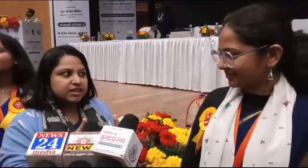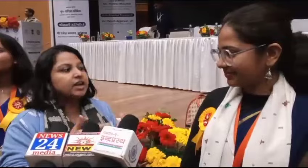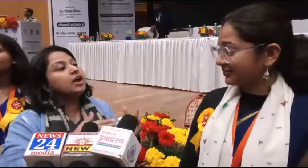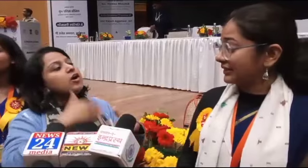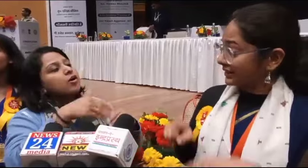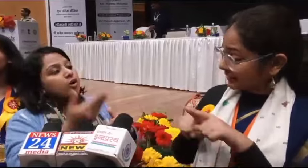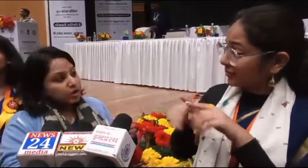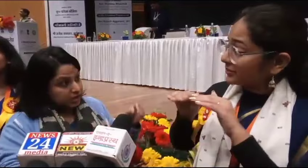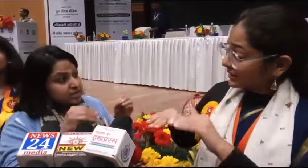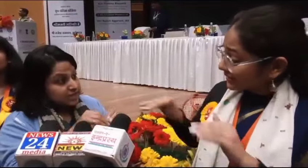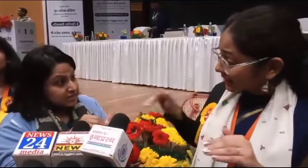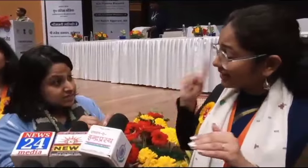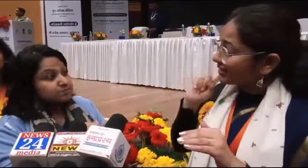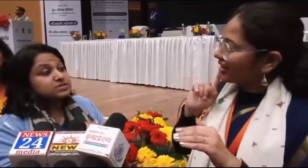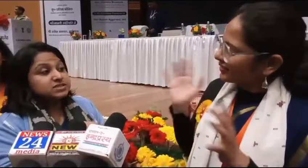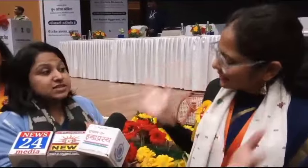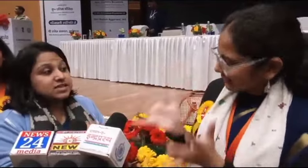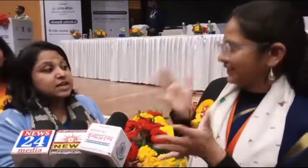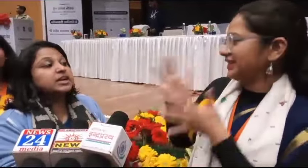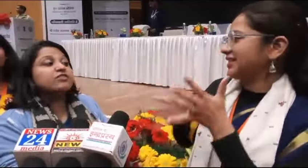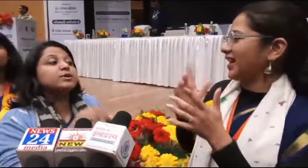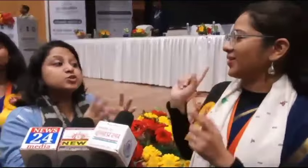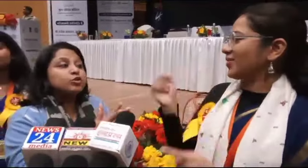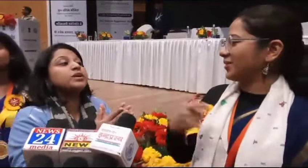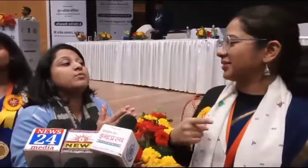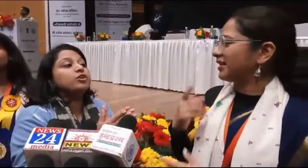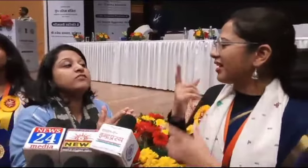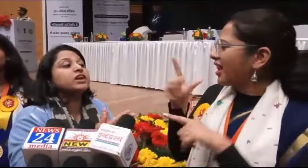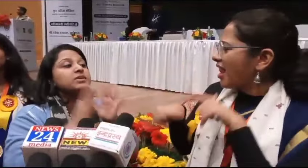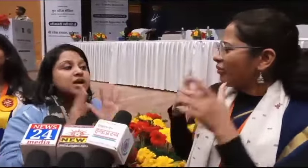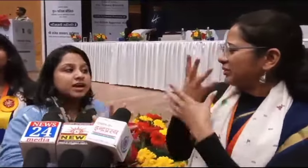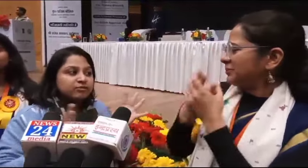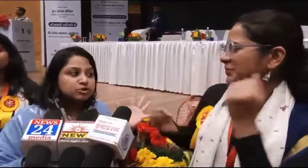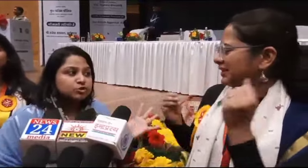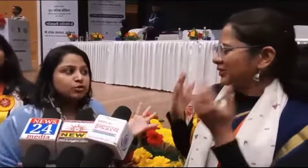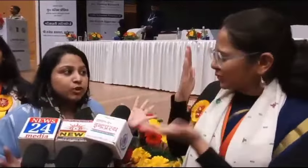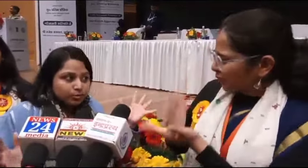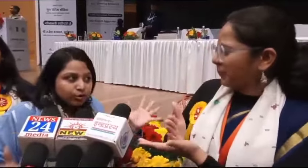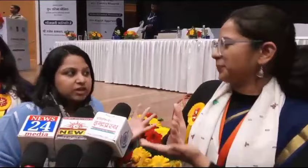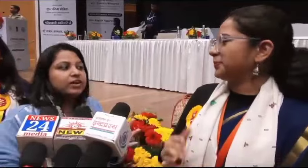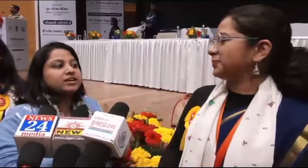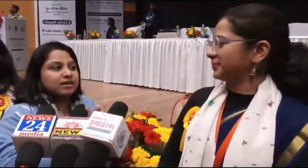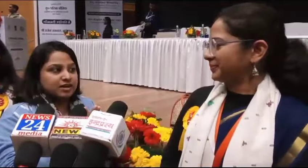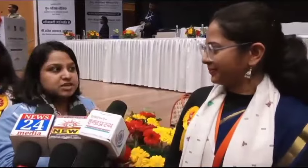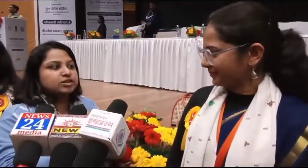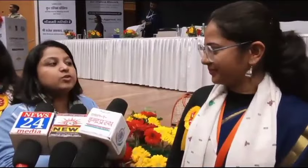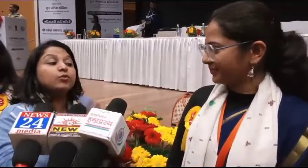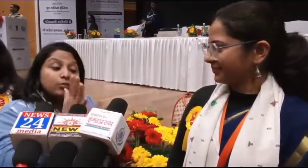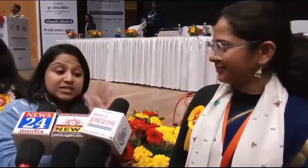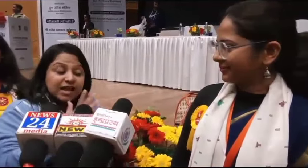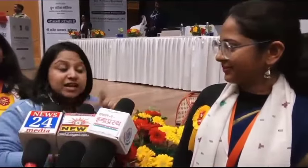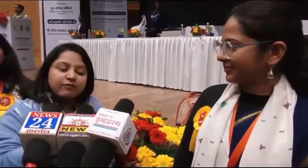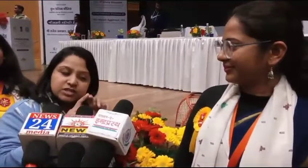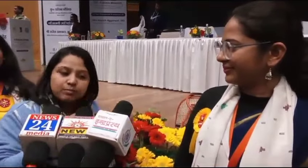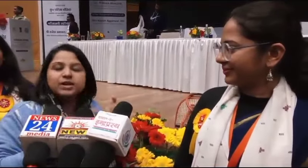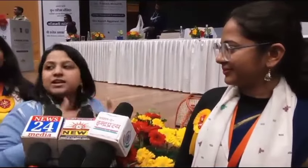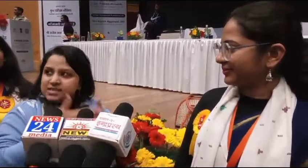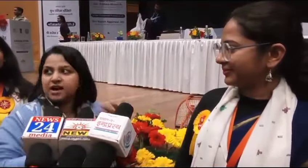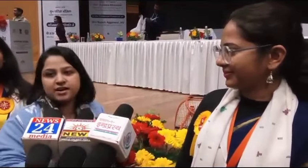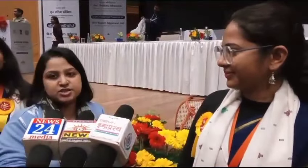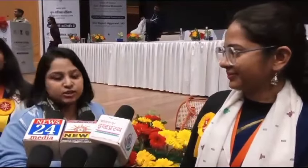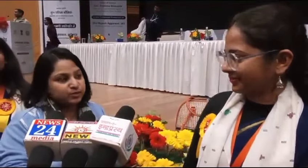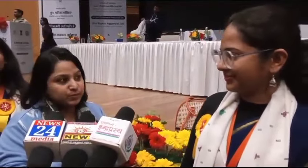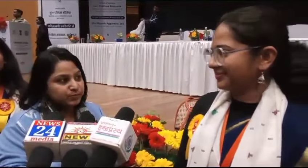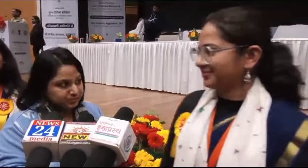वो लोग भी साइन लैंग्वेज जानते हैं। सेम जैसे डेफ बच्चों को मेरा मोटिव है कि मैं सारे डेफ बच्चों को मोटिवेट करना चाहती हूँ, उन्हें साइन लैंग्वेज